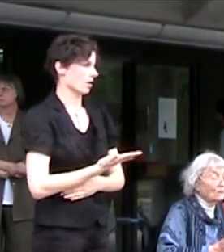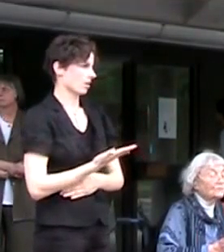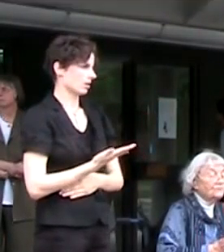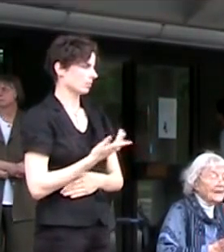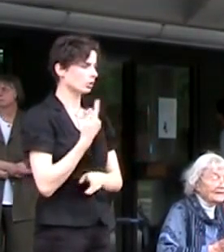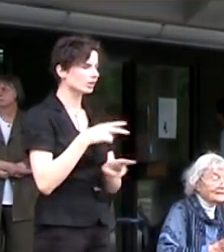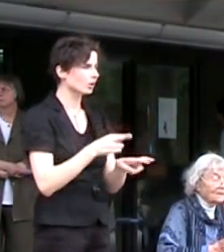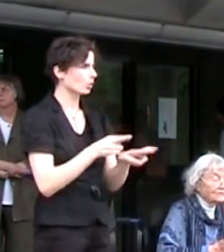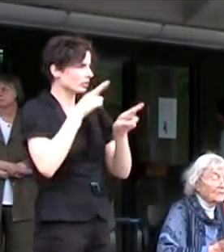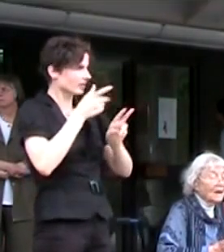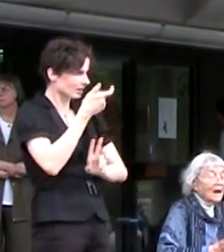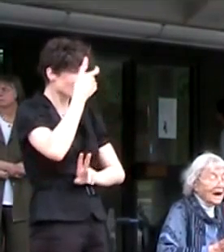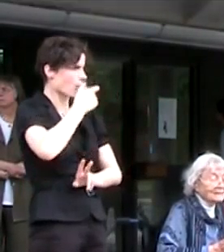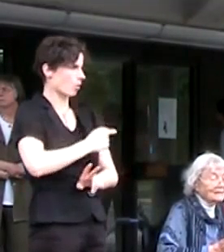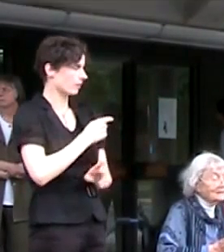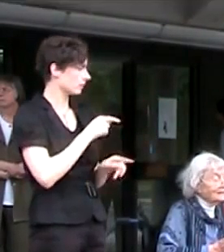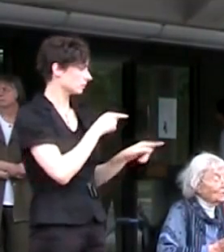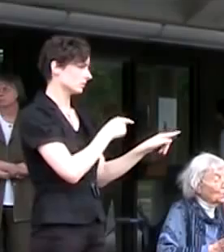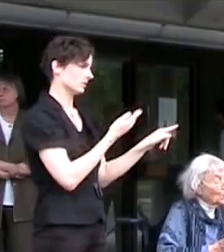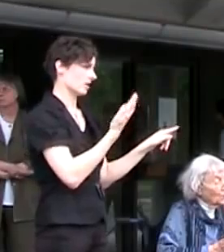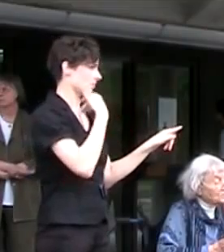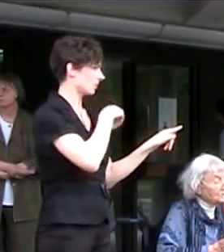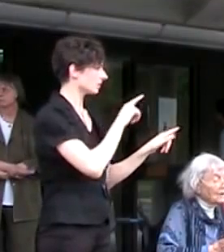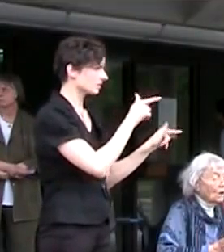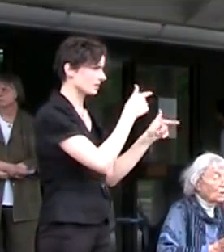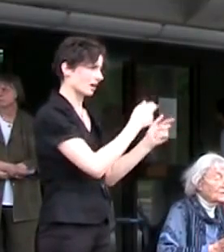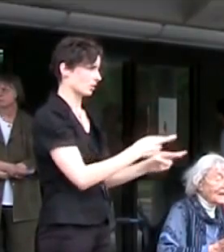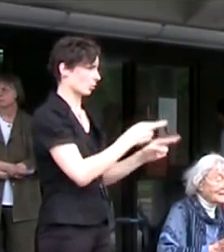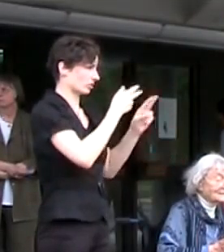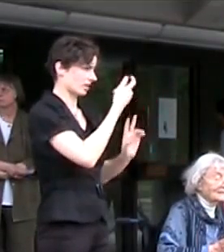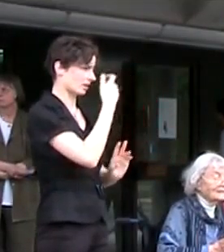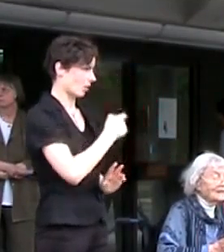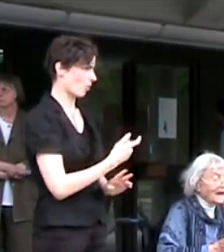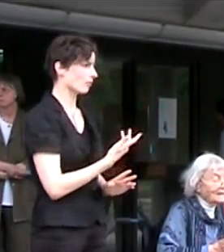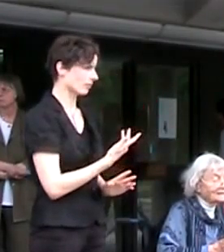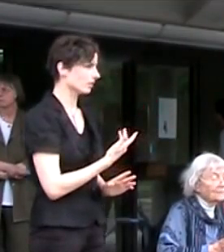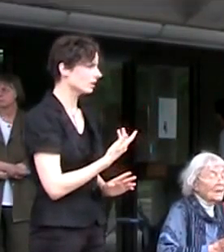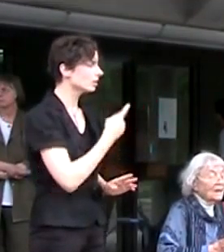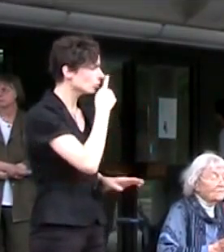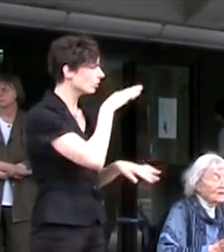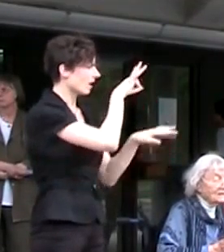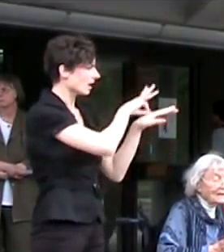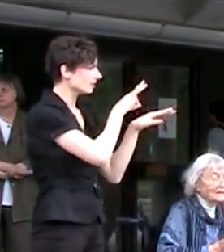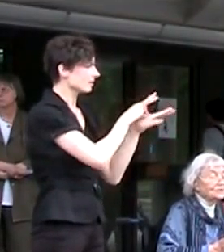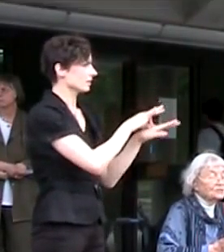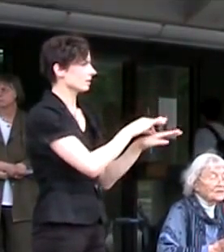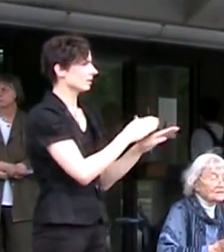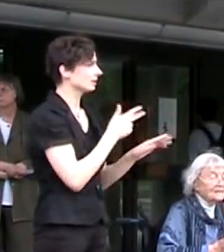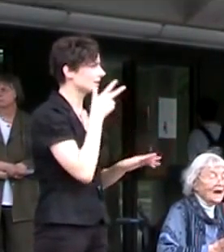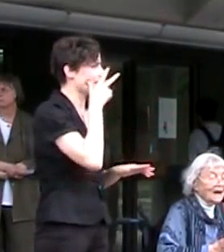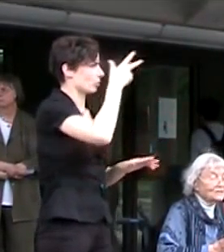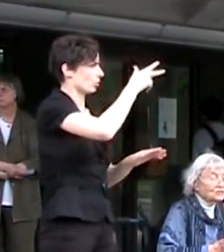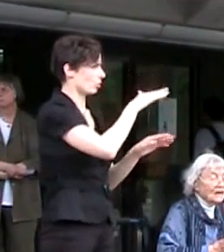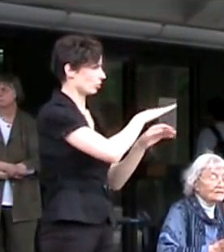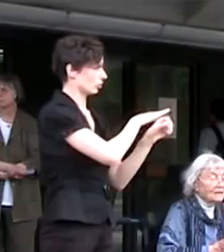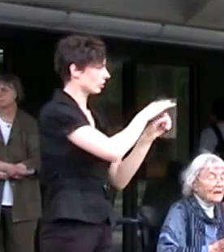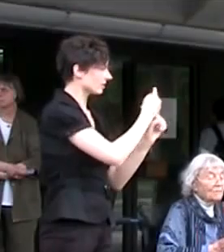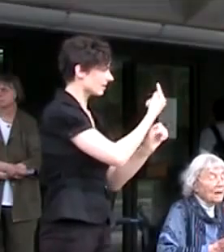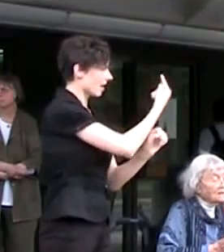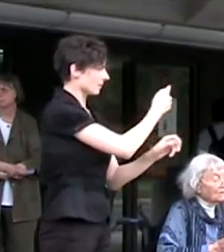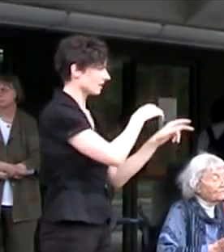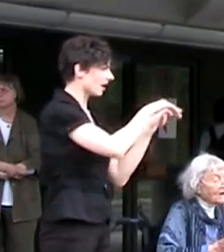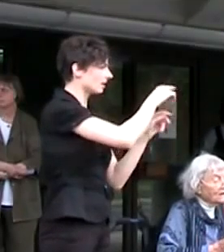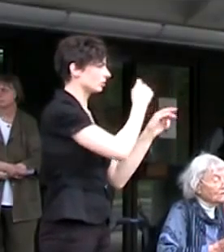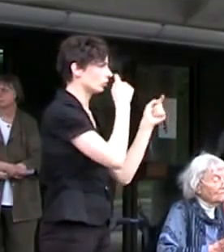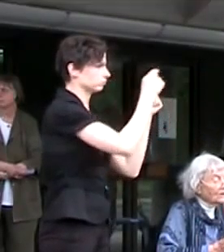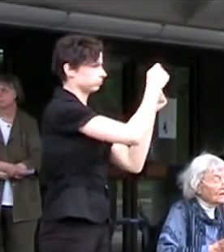Patienten und Pflegekräfte hatten die theologischen und ärztlichen Leiter evangelisch-kirchlicher Anstalten bei